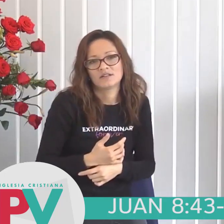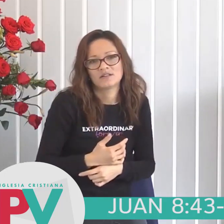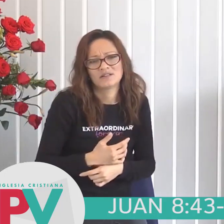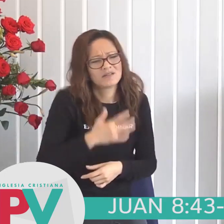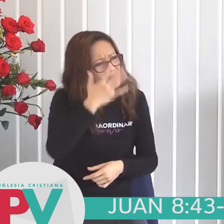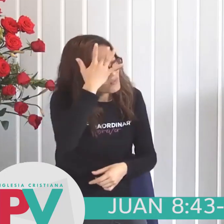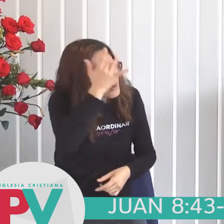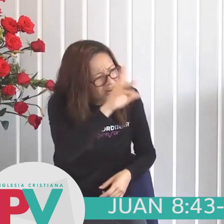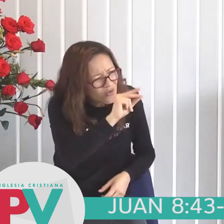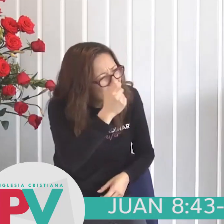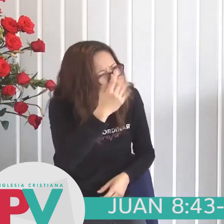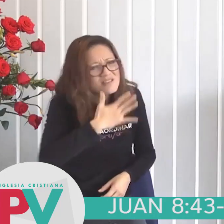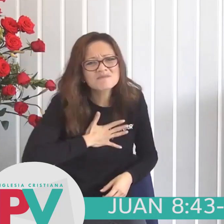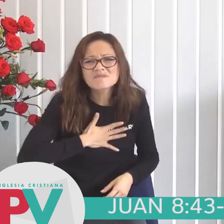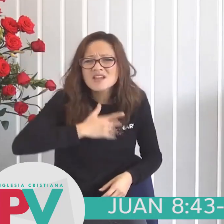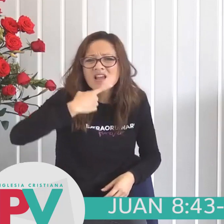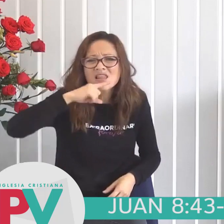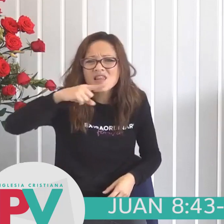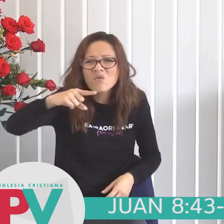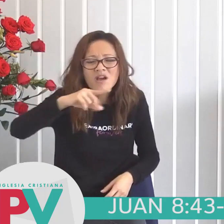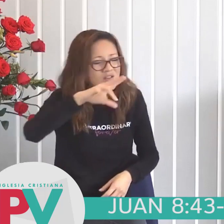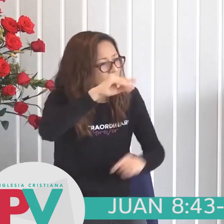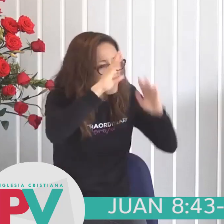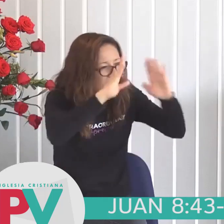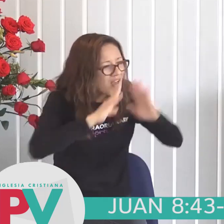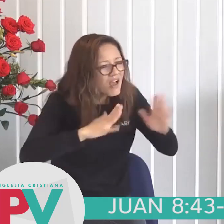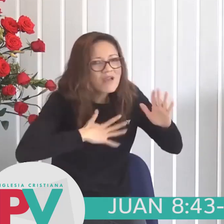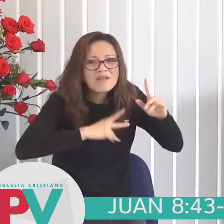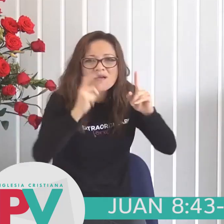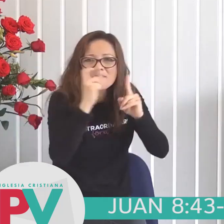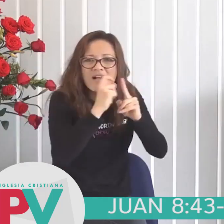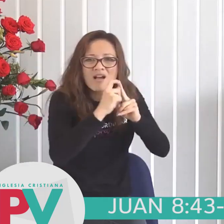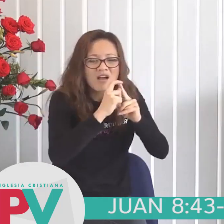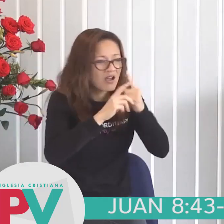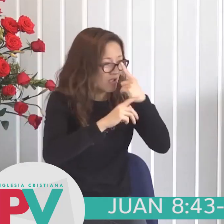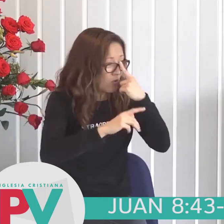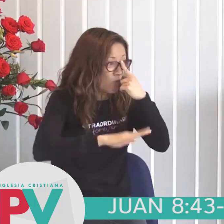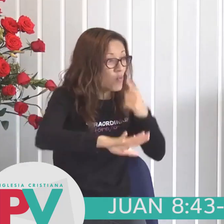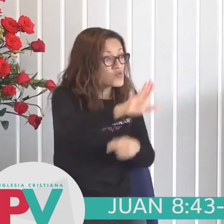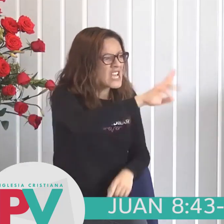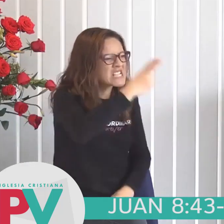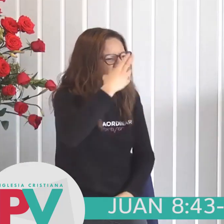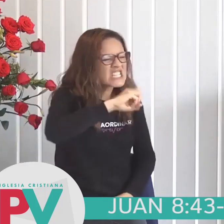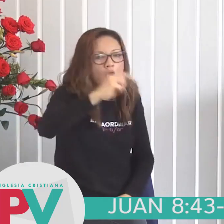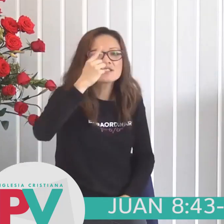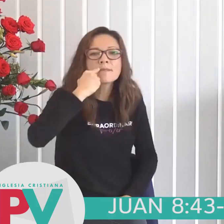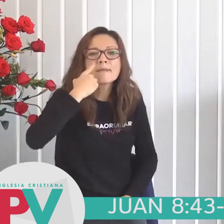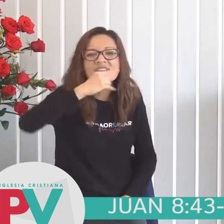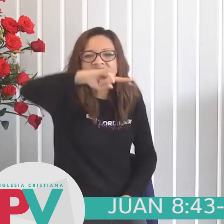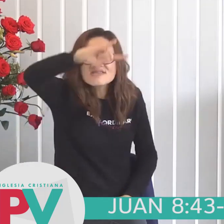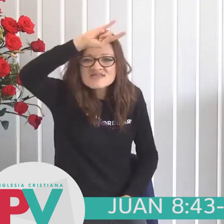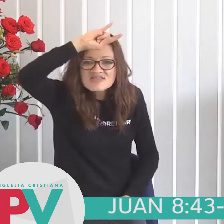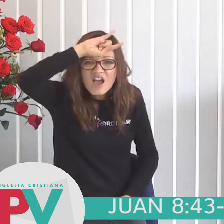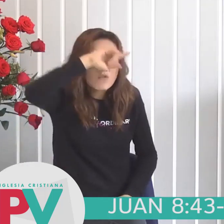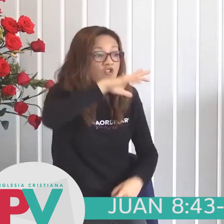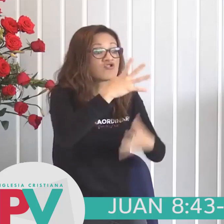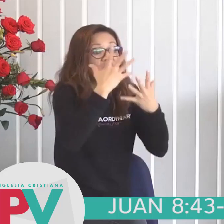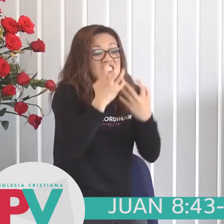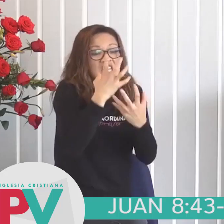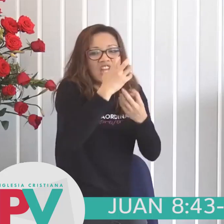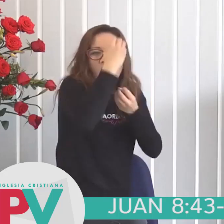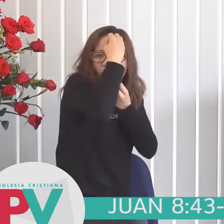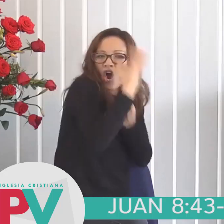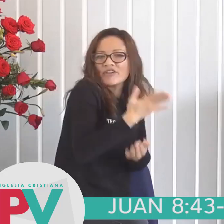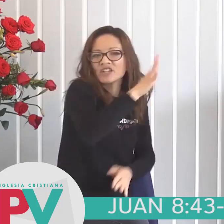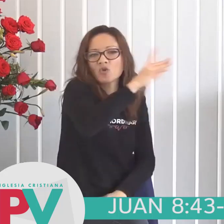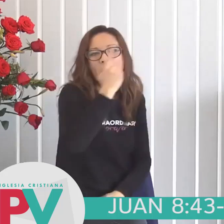¿Por qué no podéis entender mi lenguaje? Porque no podéis escuchar mi palabra. Vosotros sois de vuestro padre el diablo y los deseos de vuestro padre